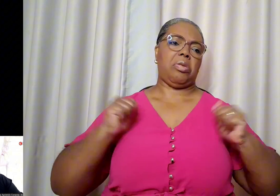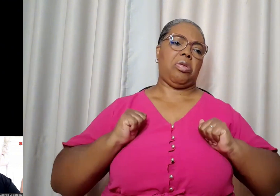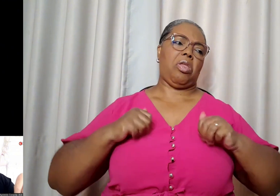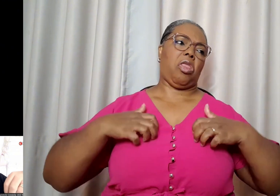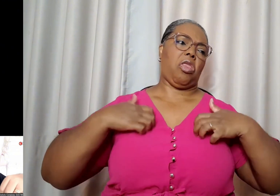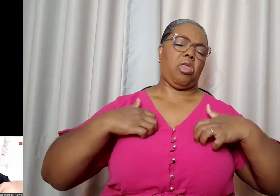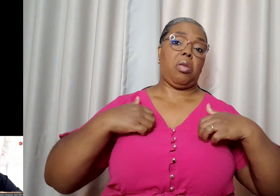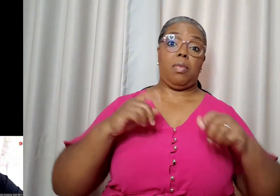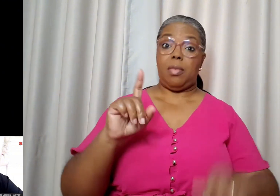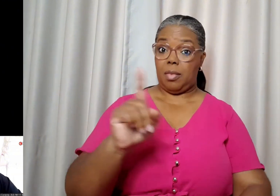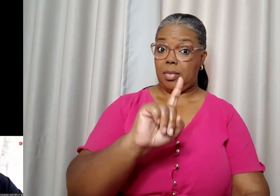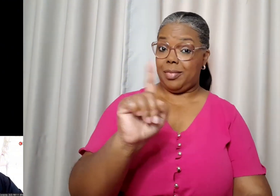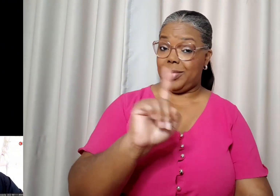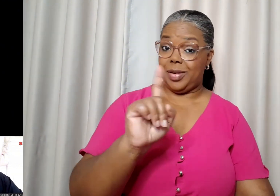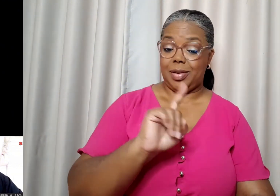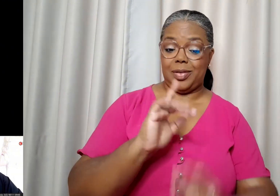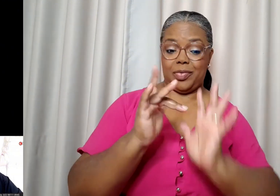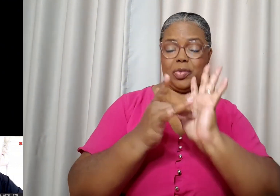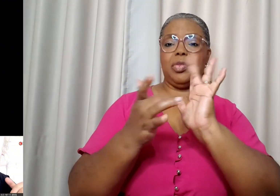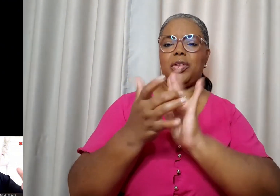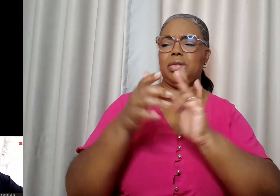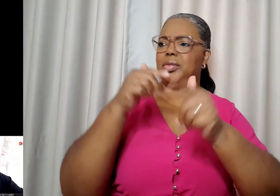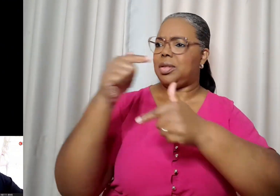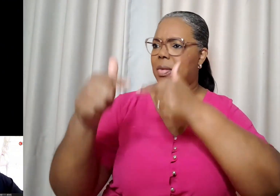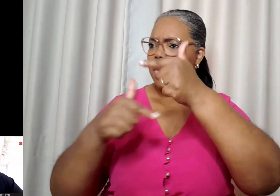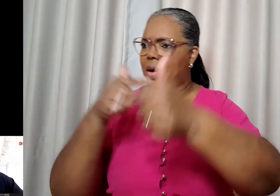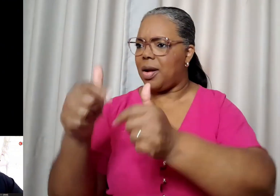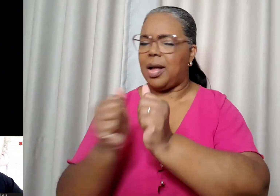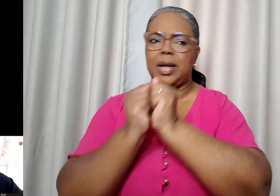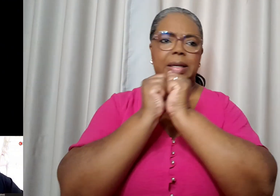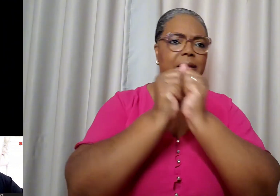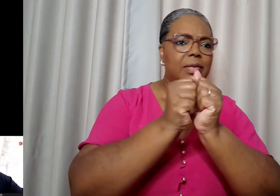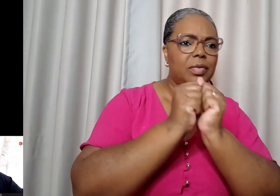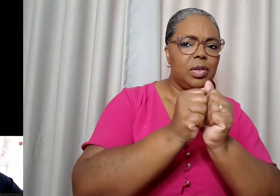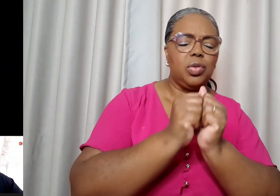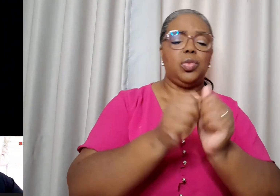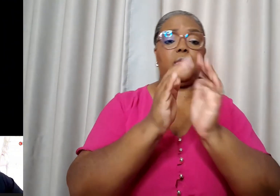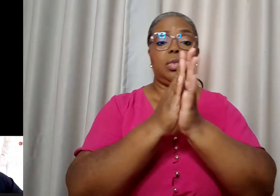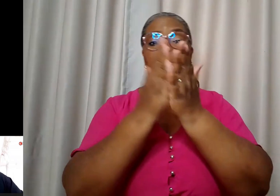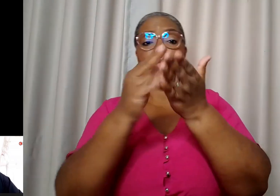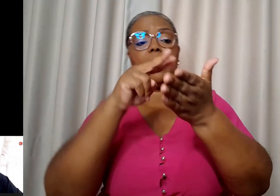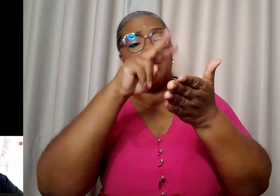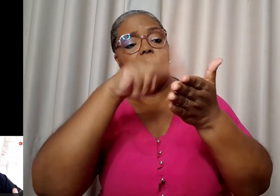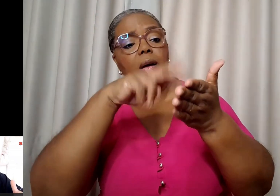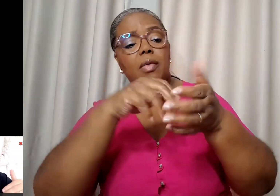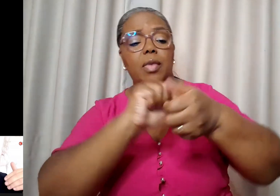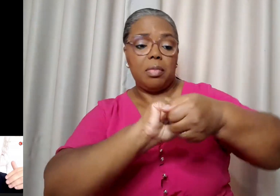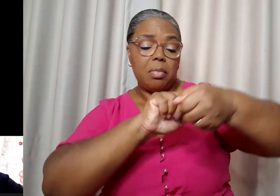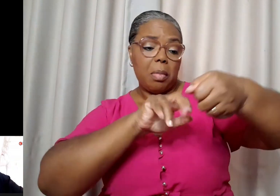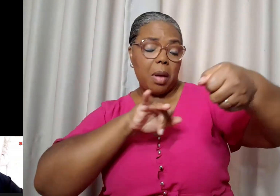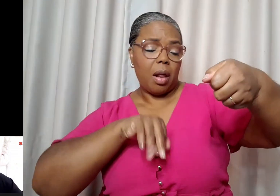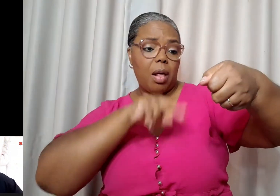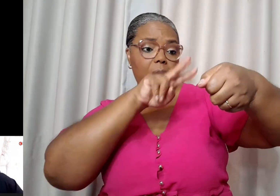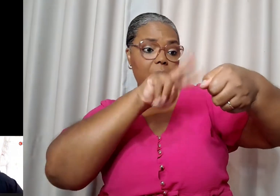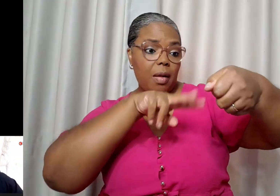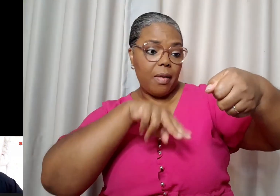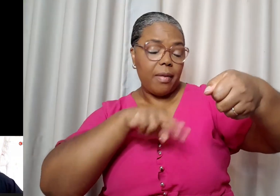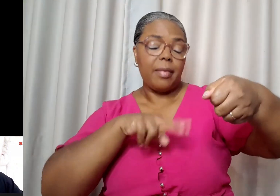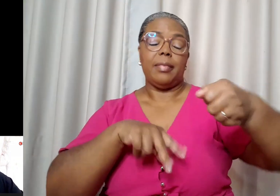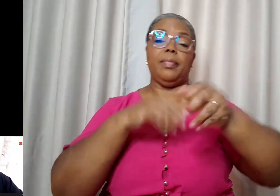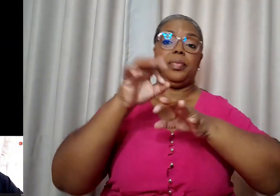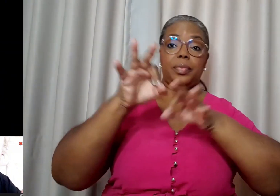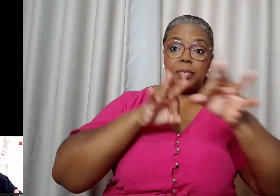tinha atividade com a gente, mas, ao mesmo tempo, ele lia a palavra, ele estudava a palavra, ele se